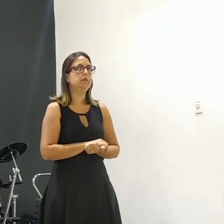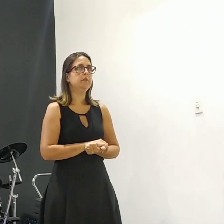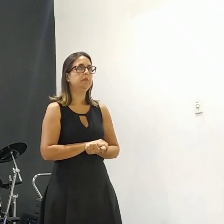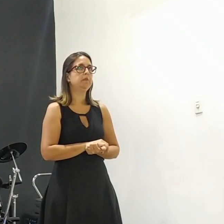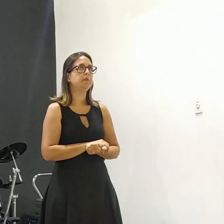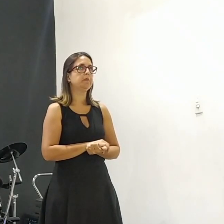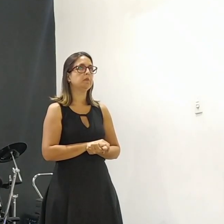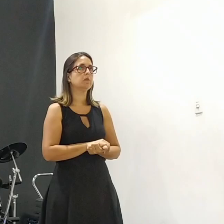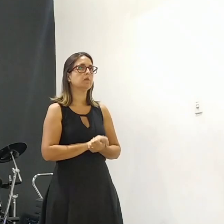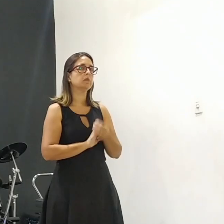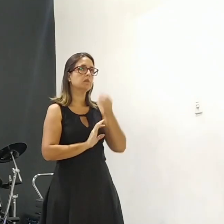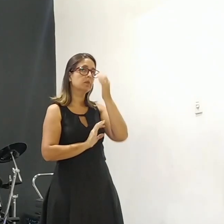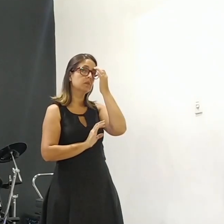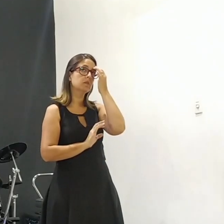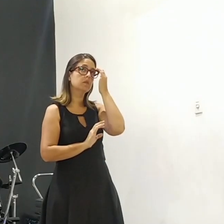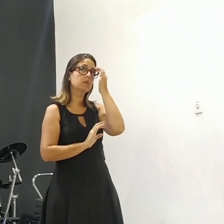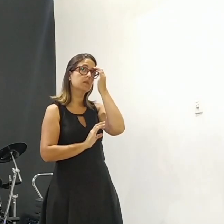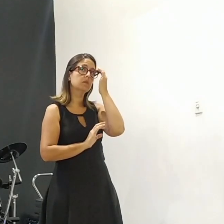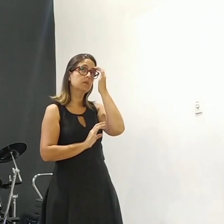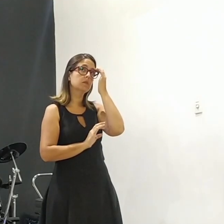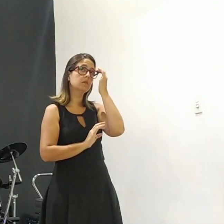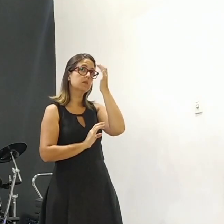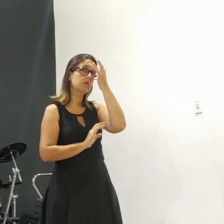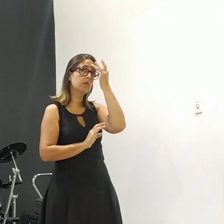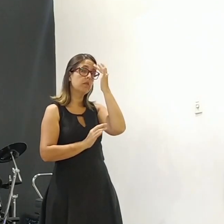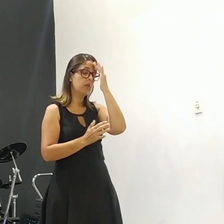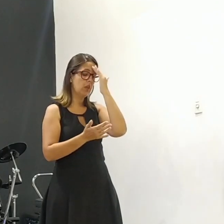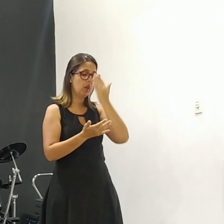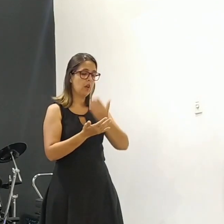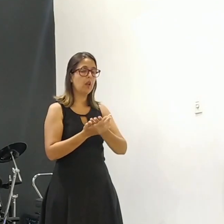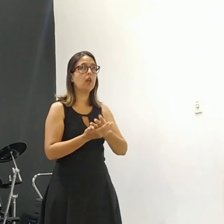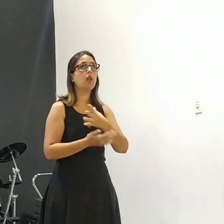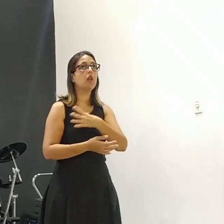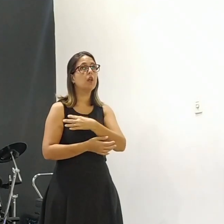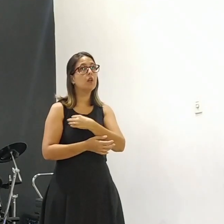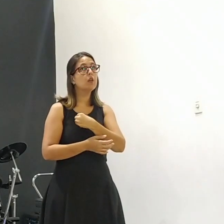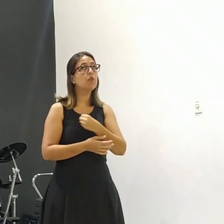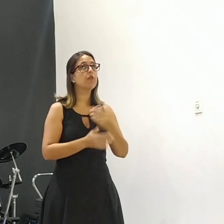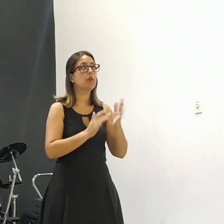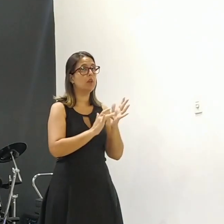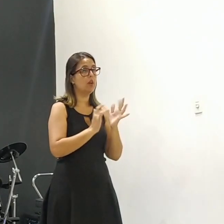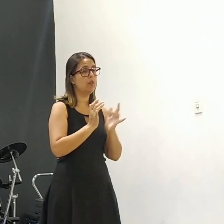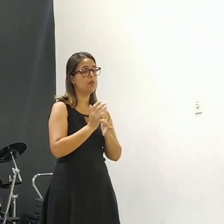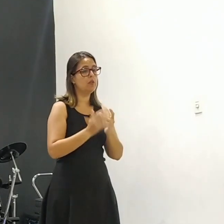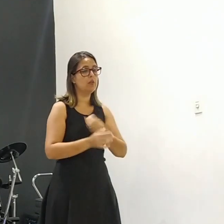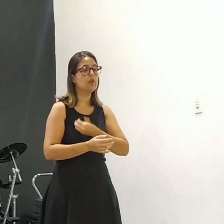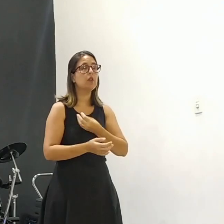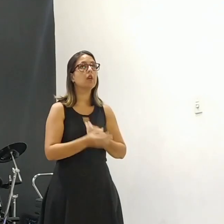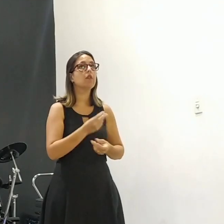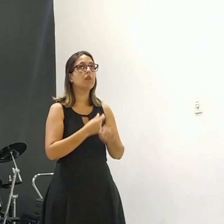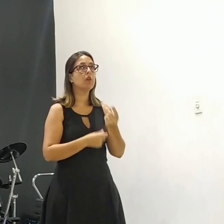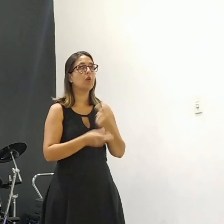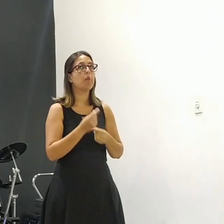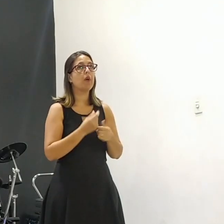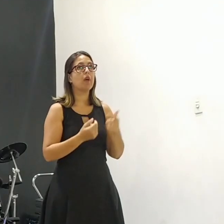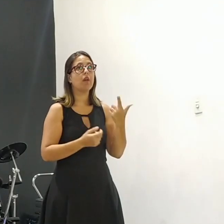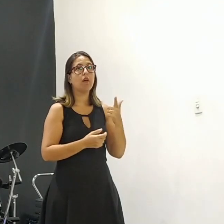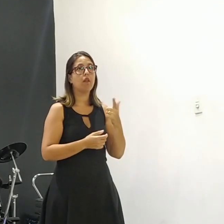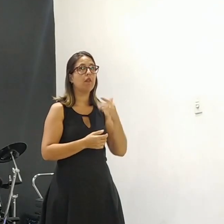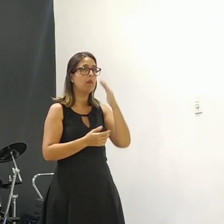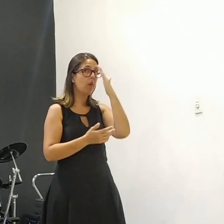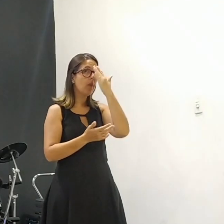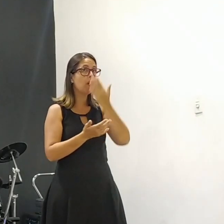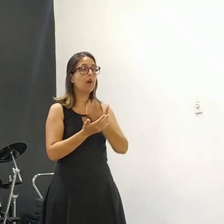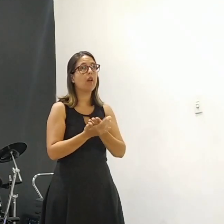36. Aquele que crê no Filho tem a vida eterna, mas aquele que não crê no Filho